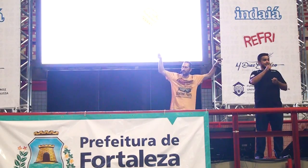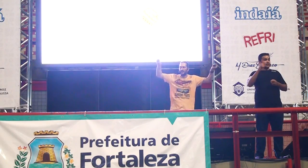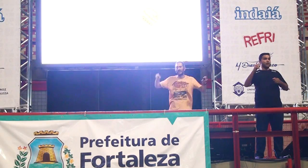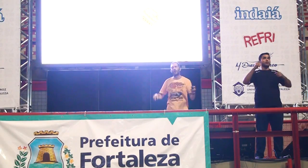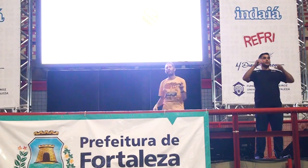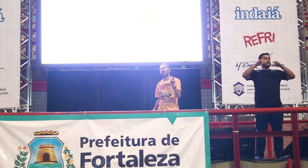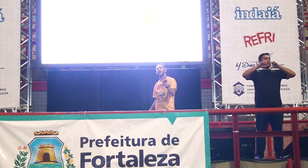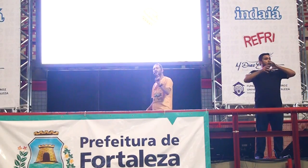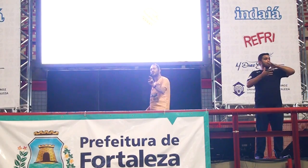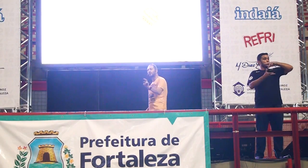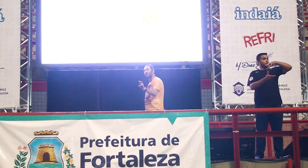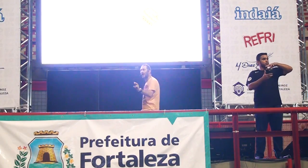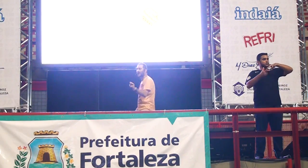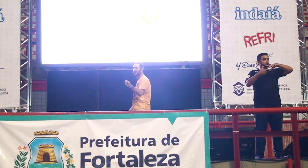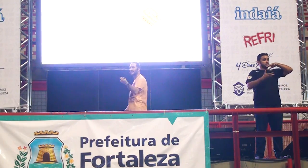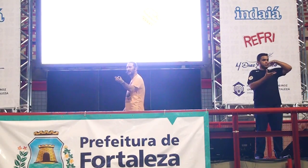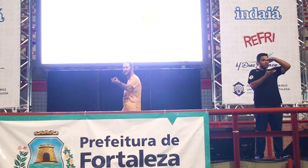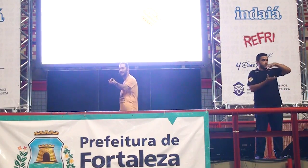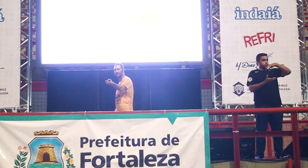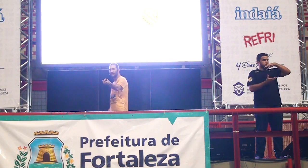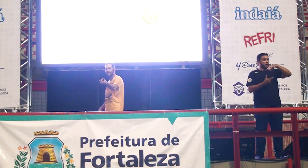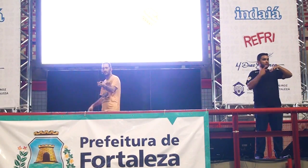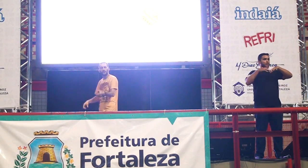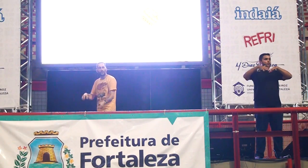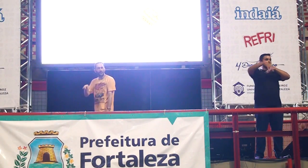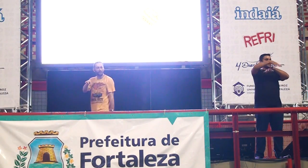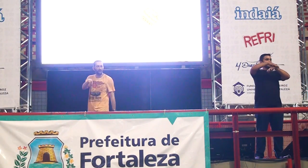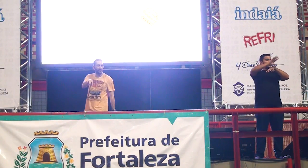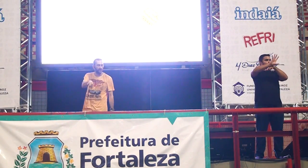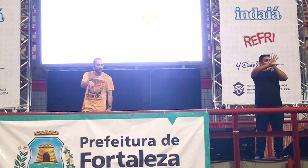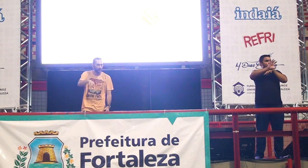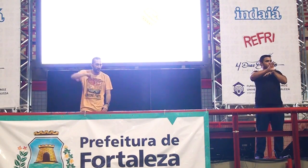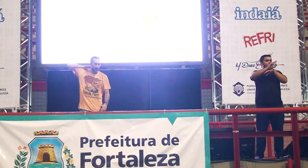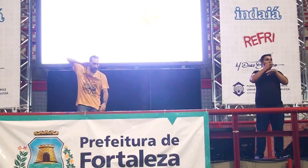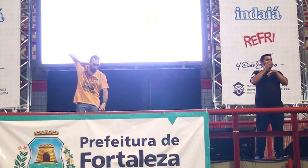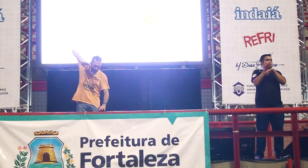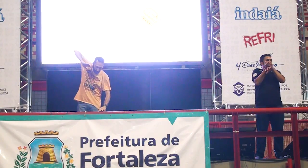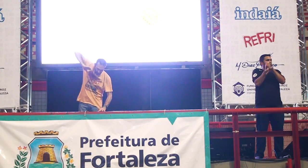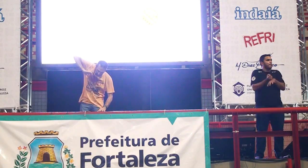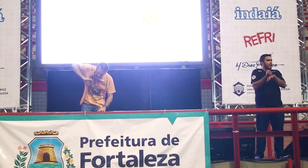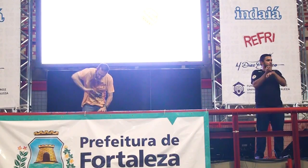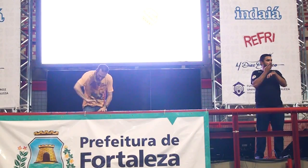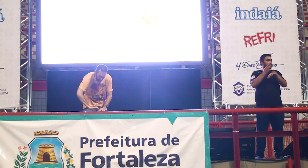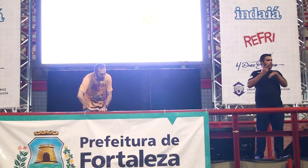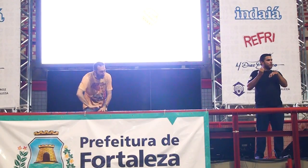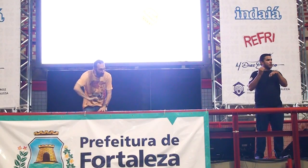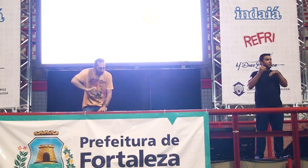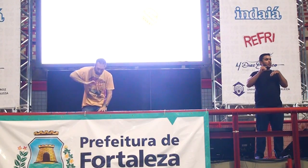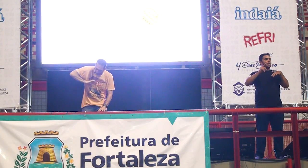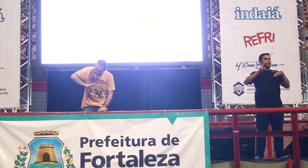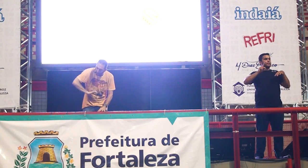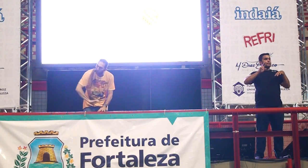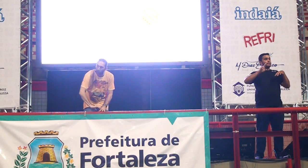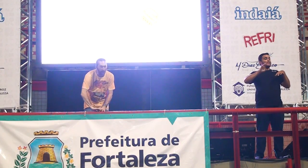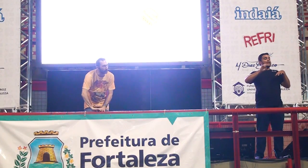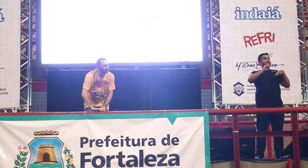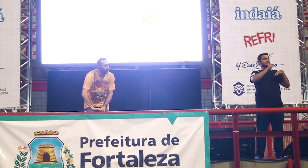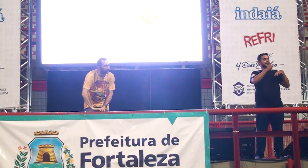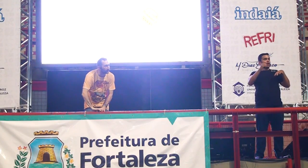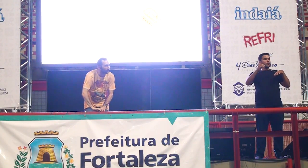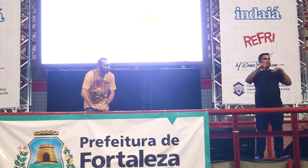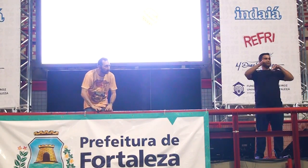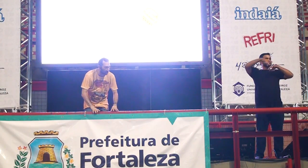entre aspas, é o peso que o ar exerce sobre a superfície. É o peso que o ar exerce